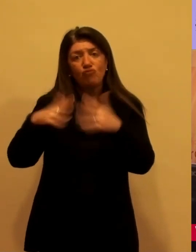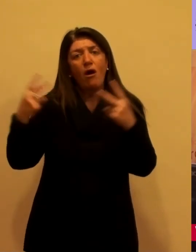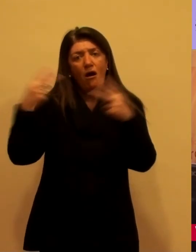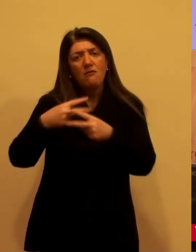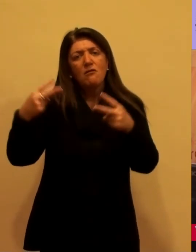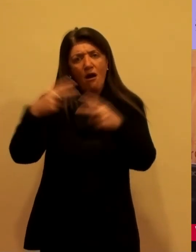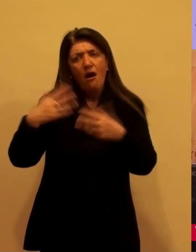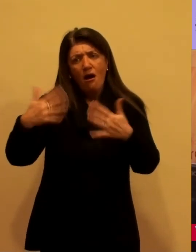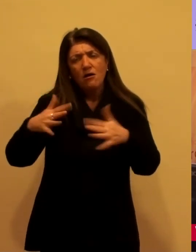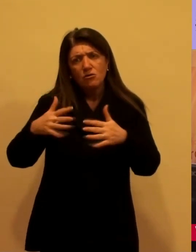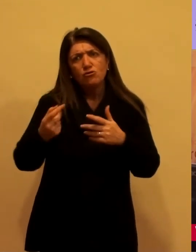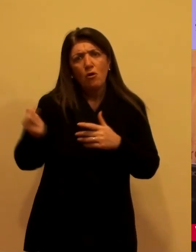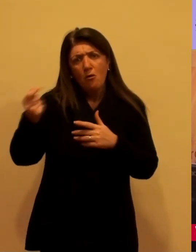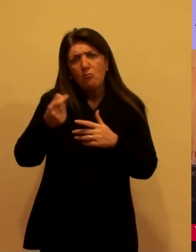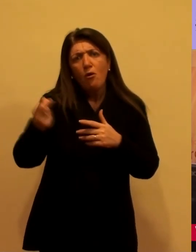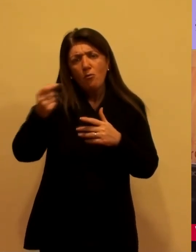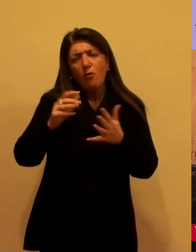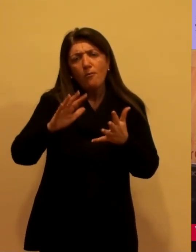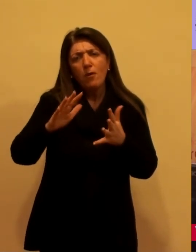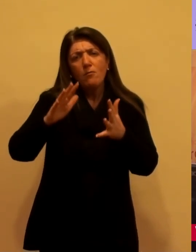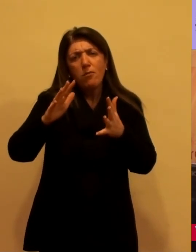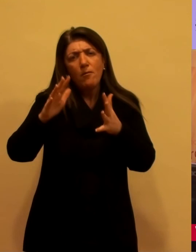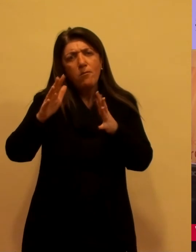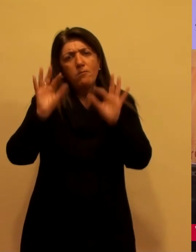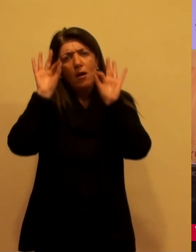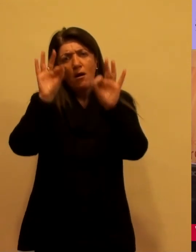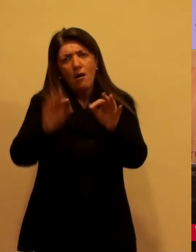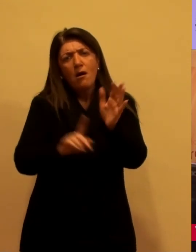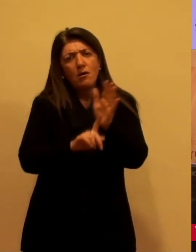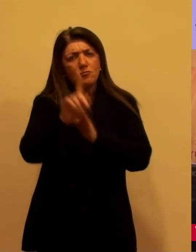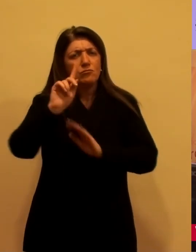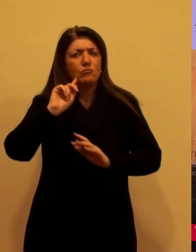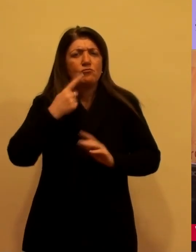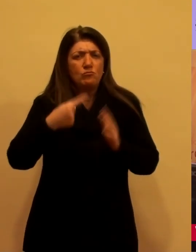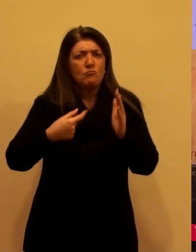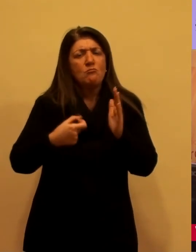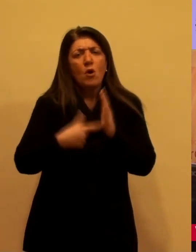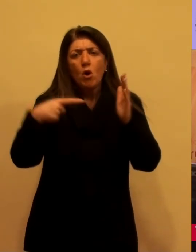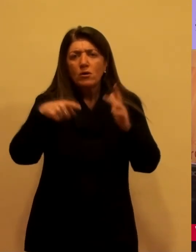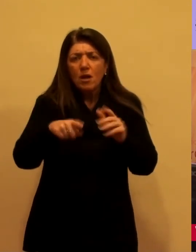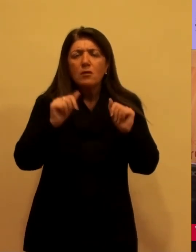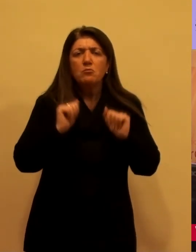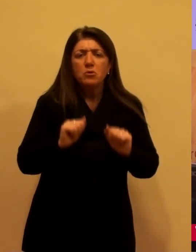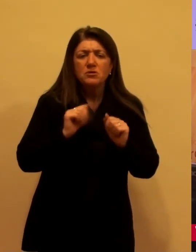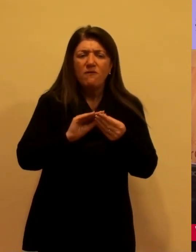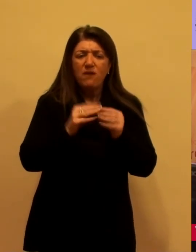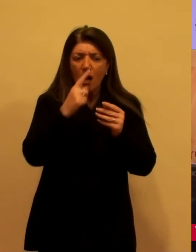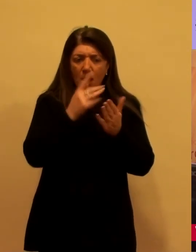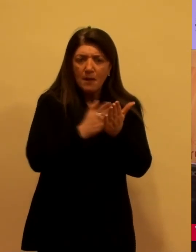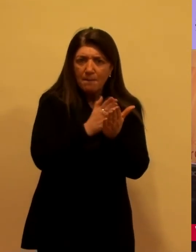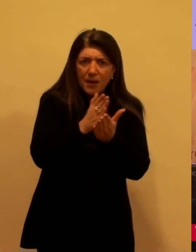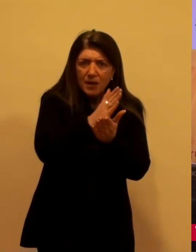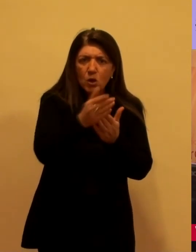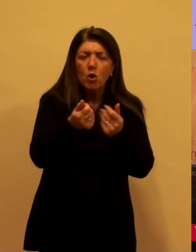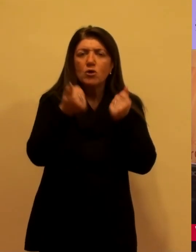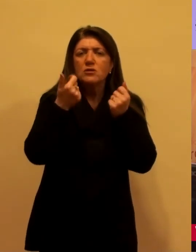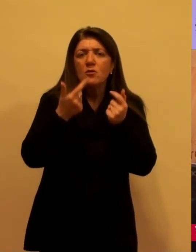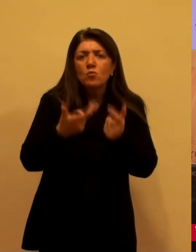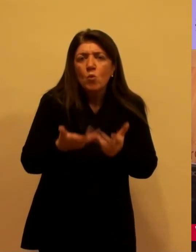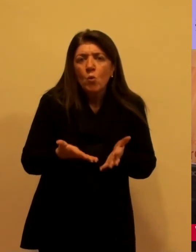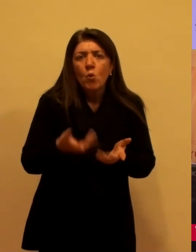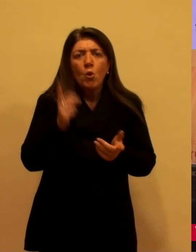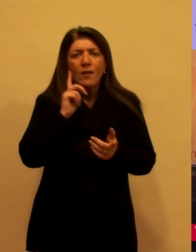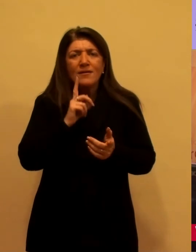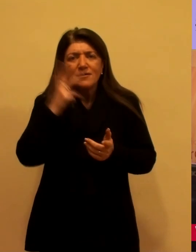e mano a mano si sono raggiunti dei risultati molto importanti, quindi la possibilità di fare dei percorsi multisensoriali in